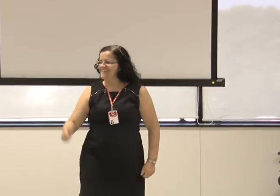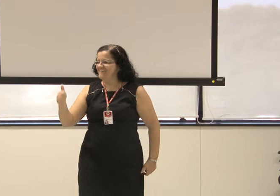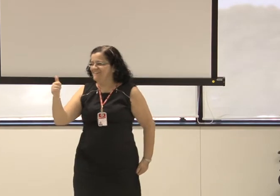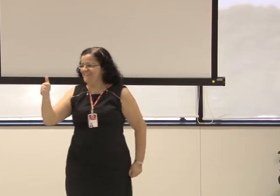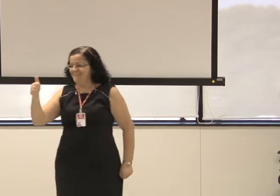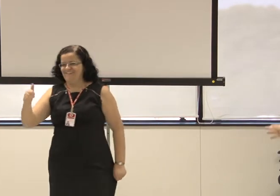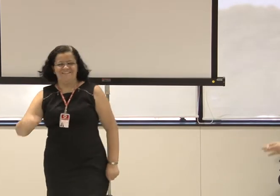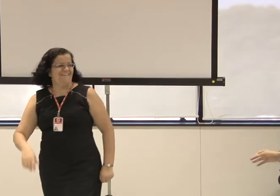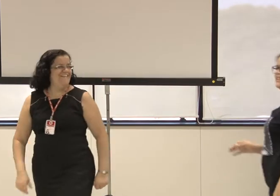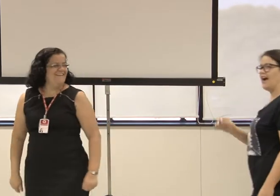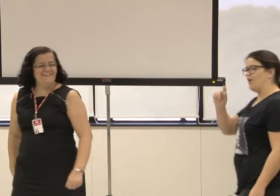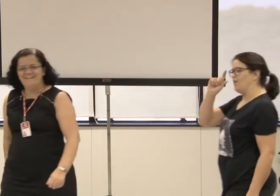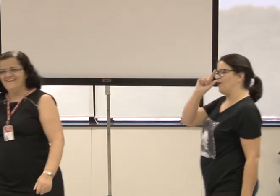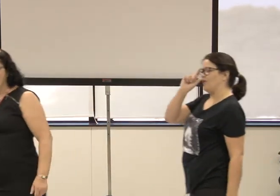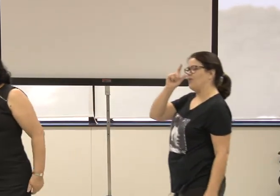Muito bem, sinal.